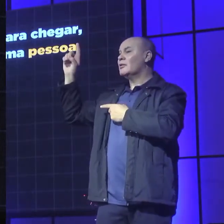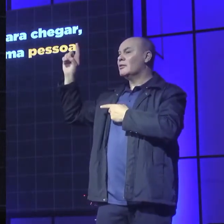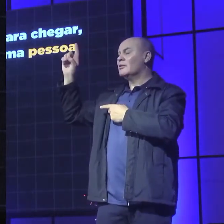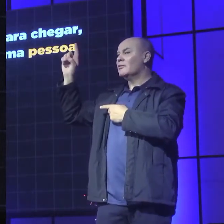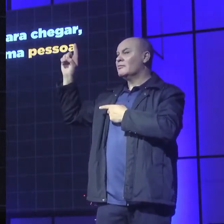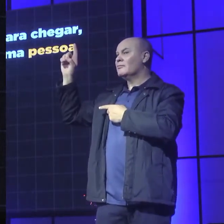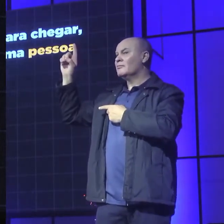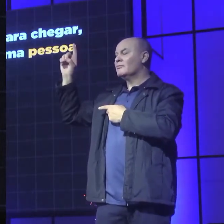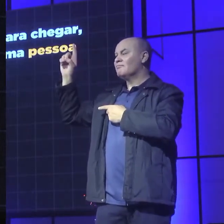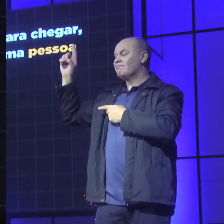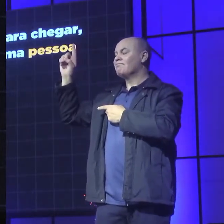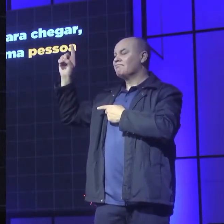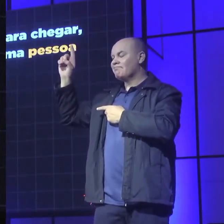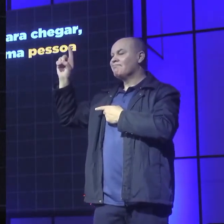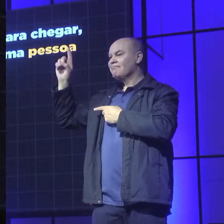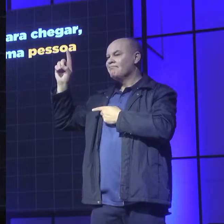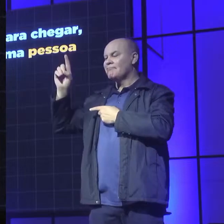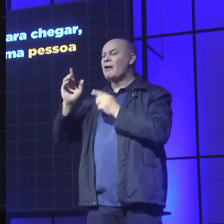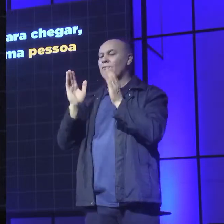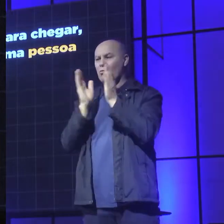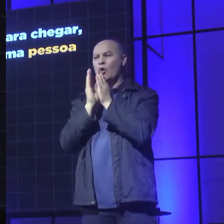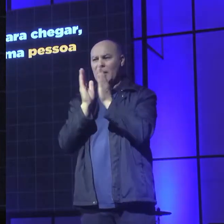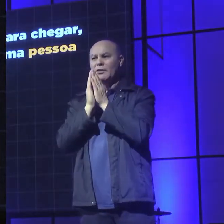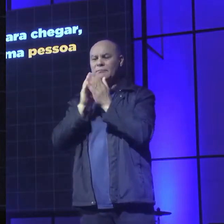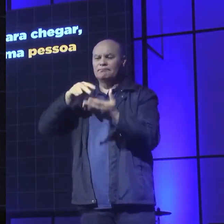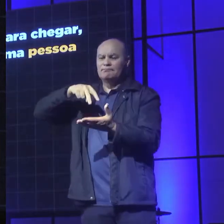orar? Eu convidaria você a ficar em pé.